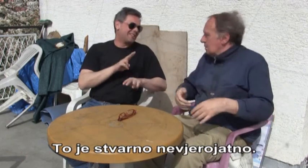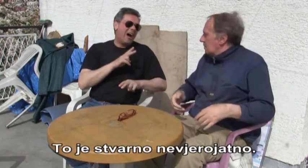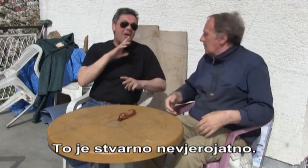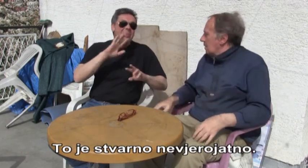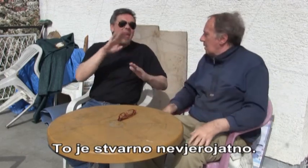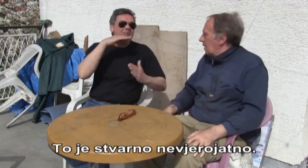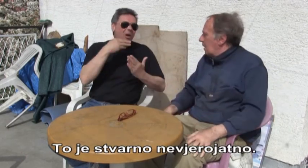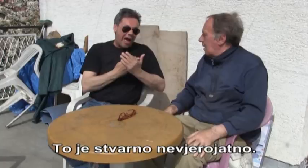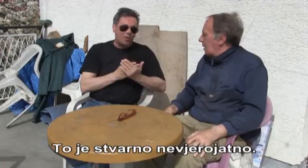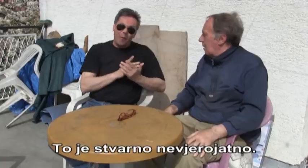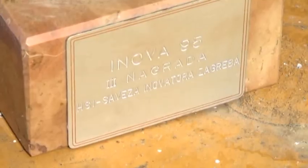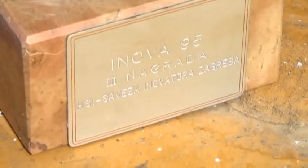stvarno nevjerojatno.